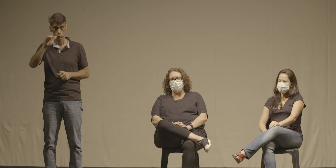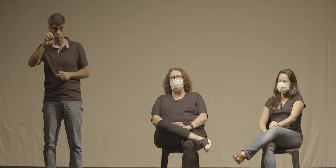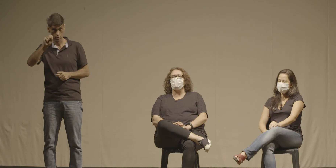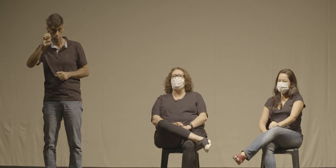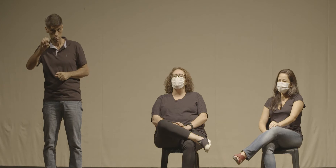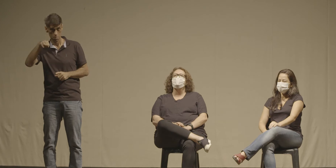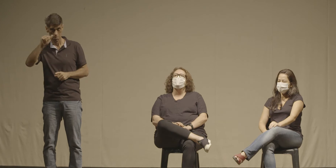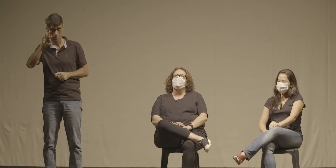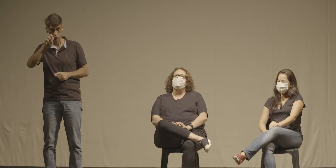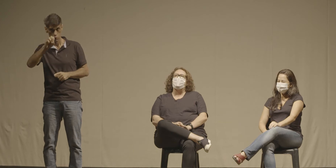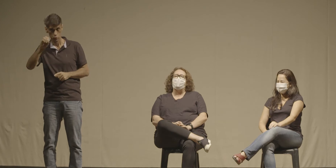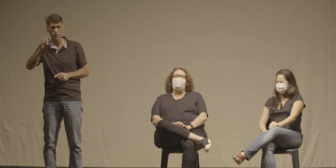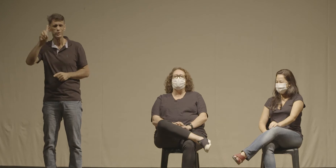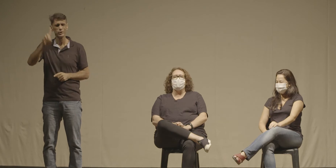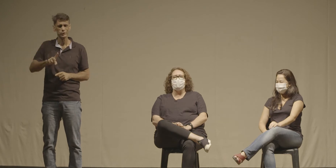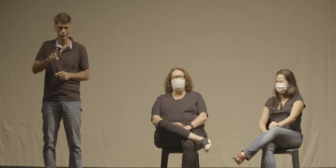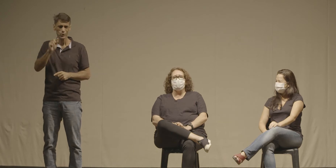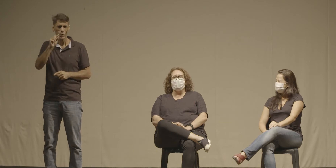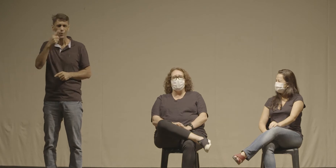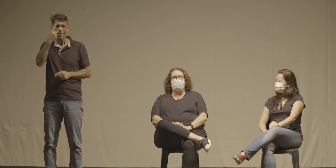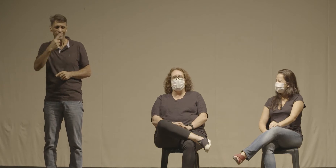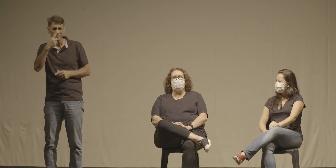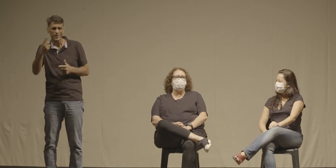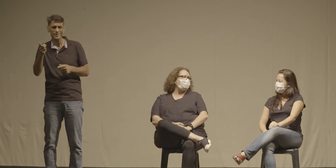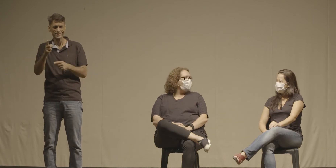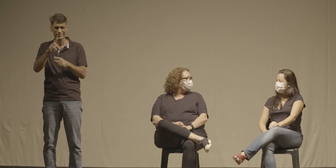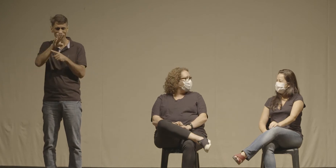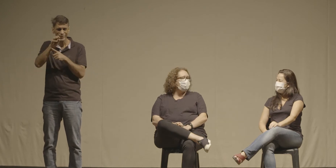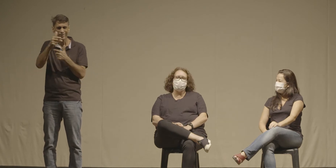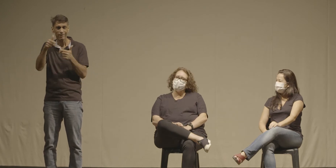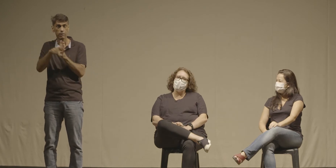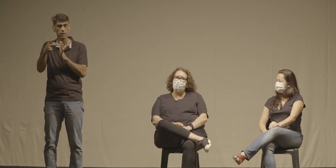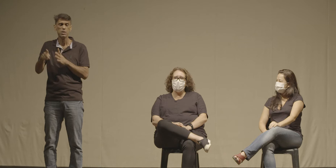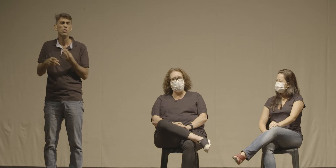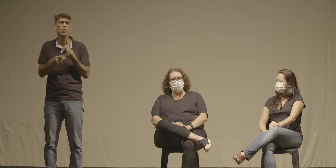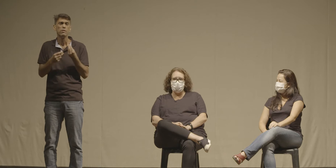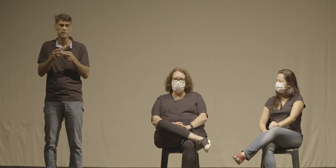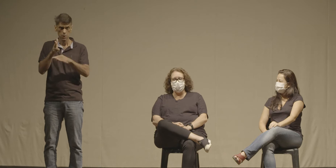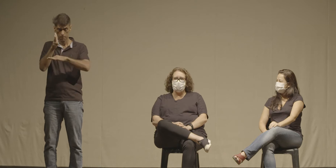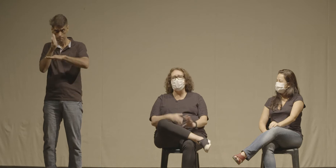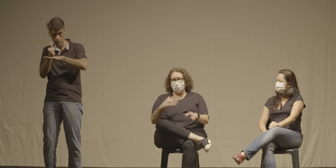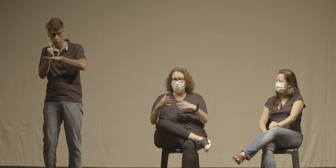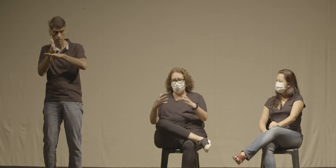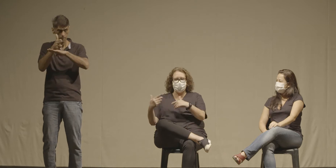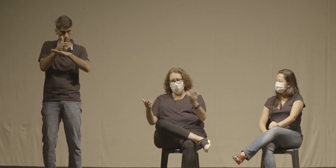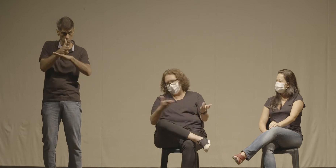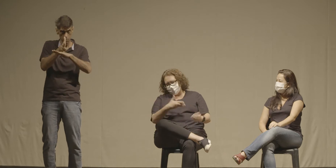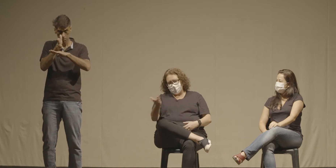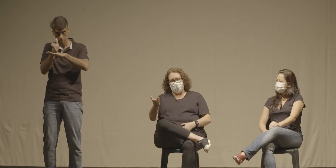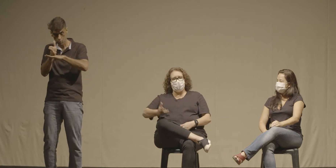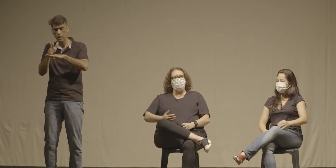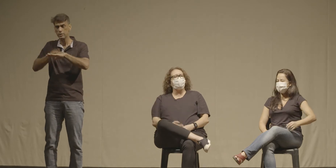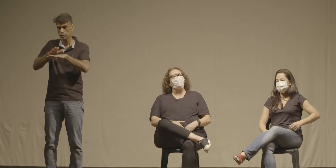de fotografia. Aí a Fran, a gente falava, Fran, vamos fazer esse enquadramento, queremos isso, isso. Ela dava